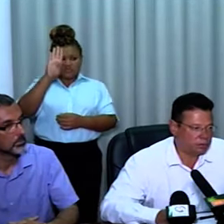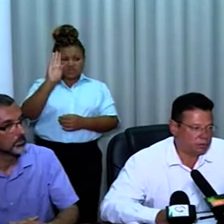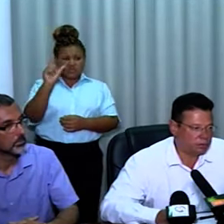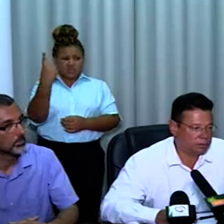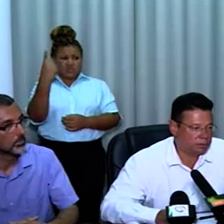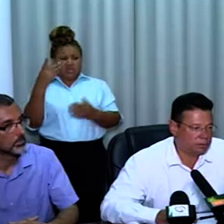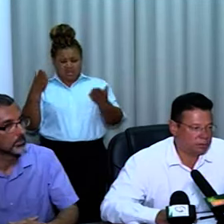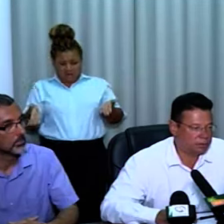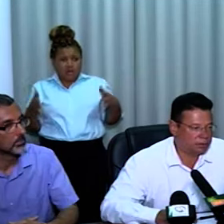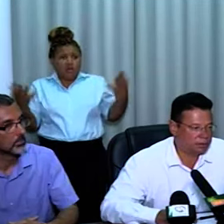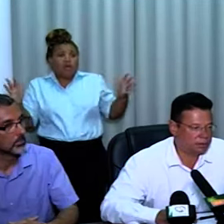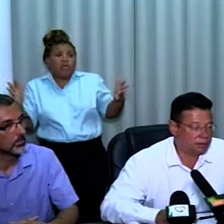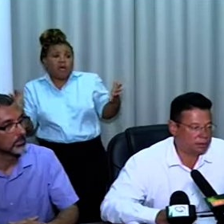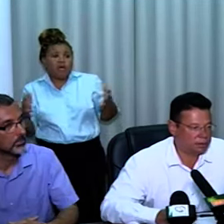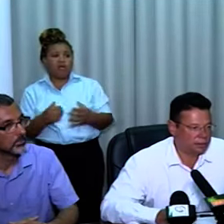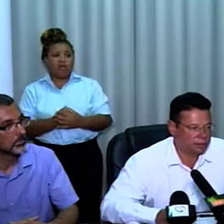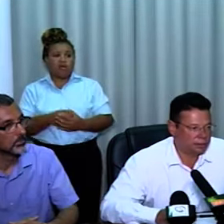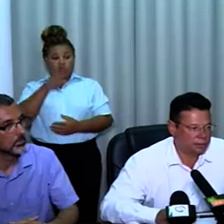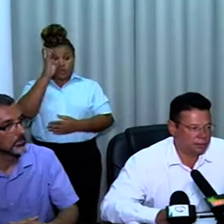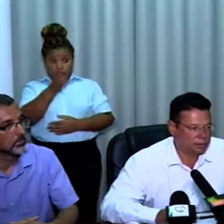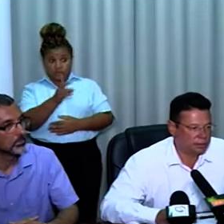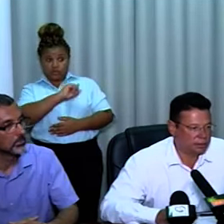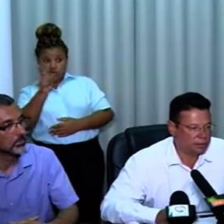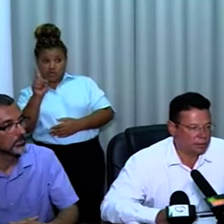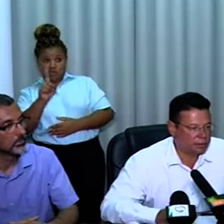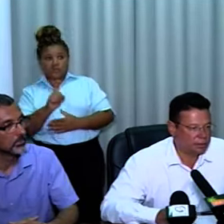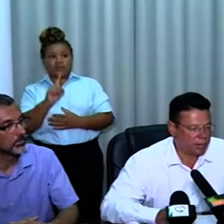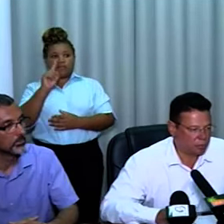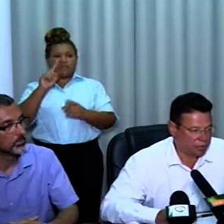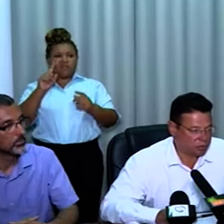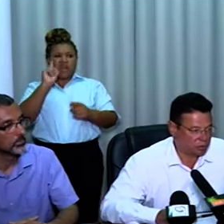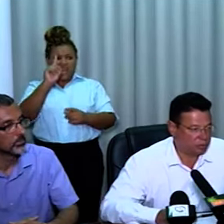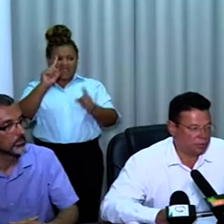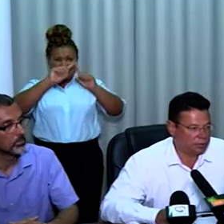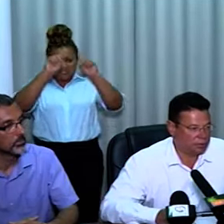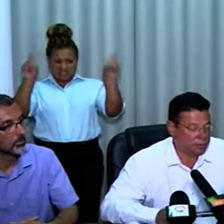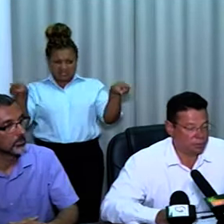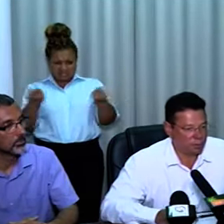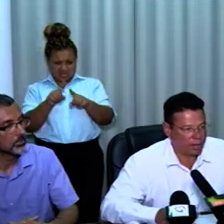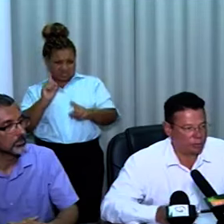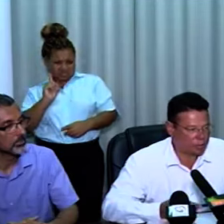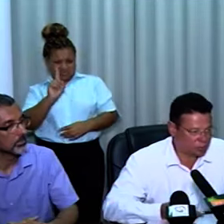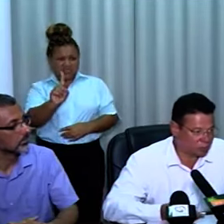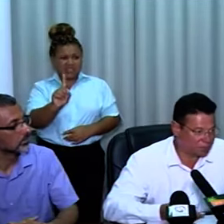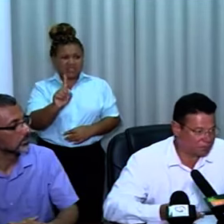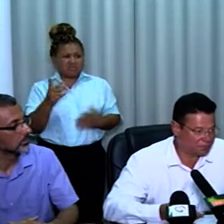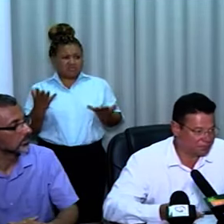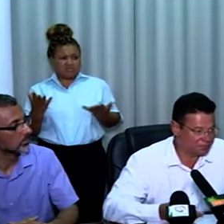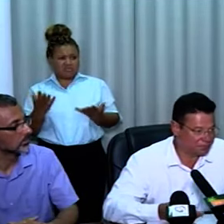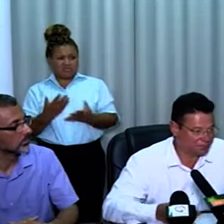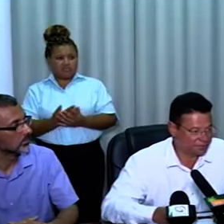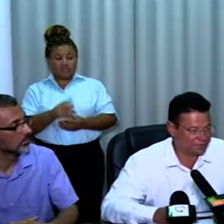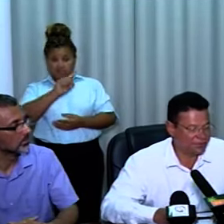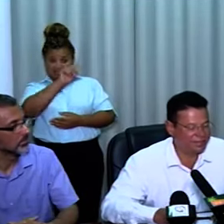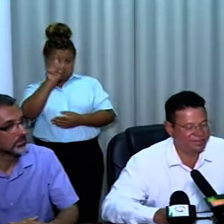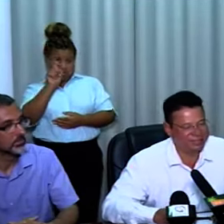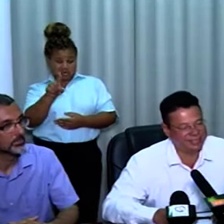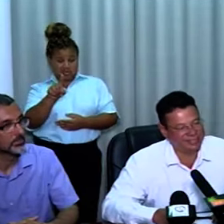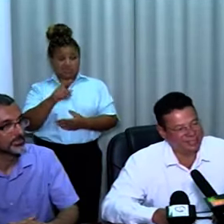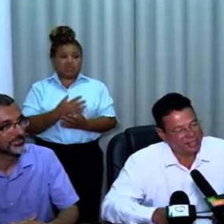n'a pas de. Est-ce qu'il spécifie pour dire un média qui vous gagne? Je vais répondre à une question. Sinon, on peut répondre à une question même.